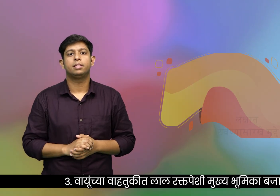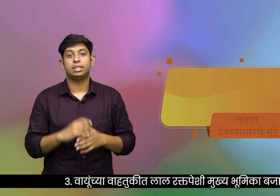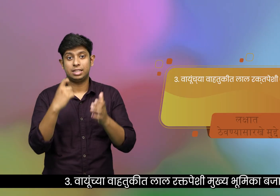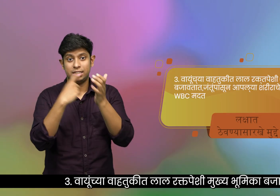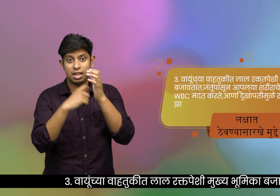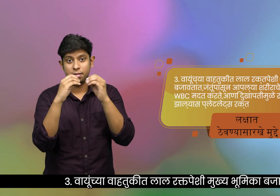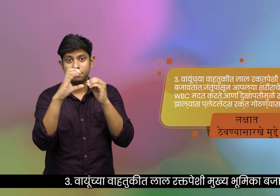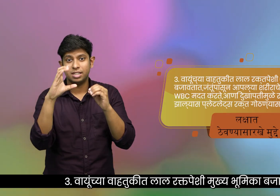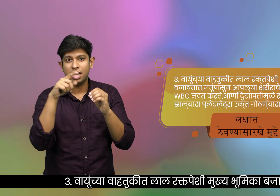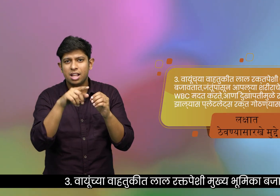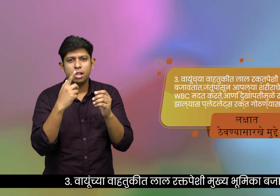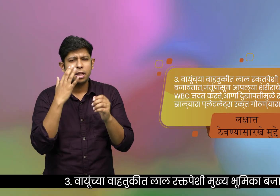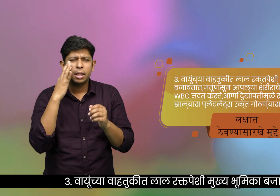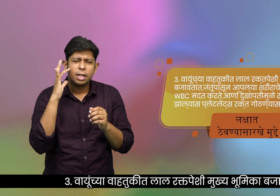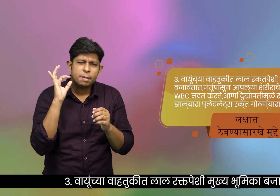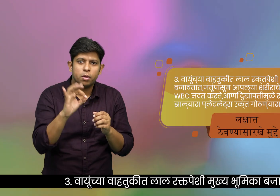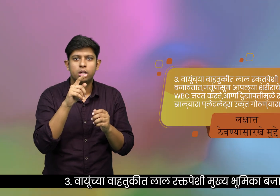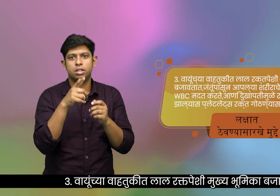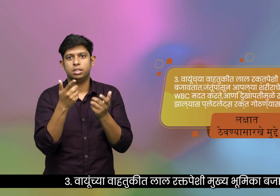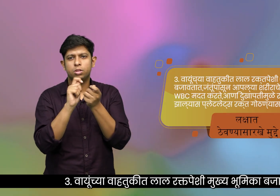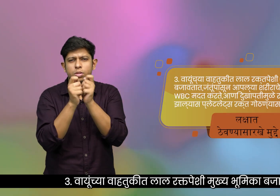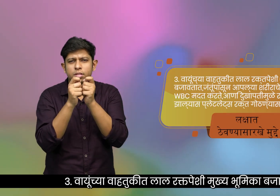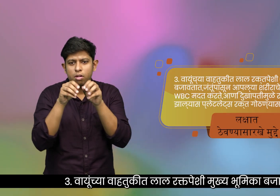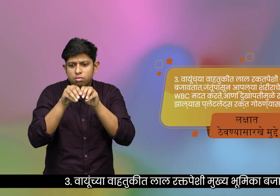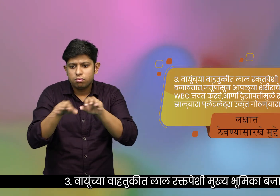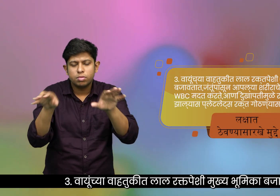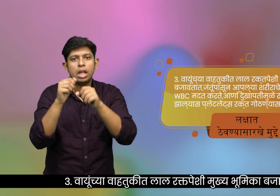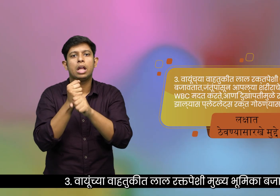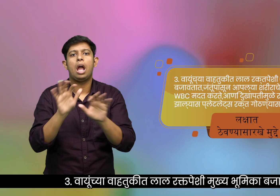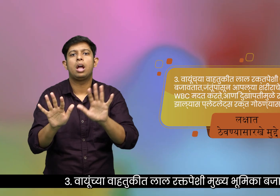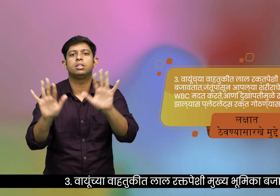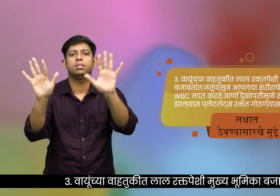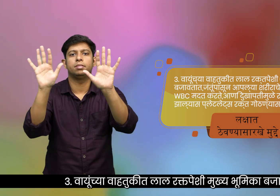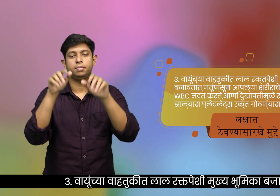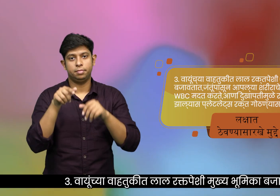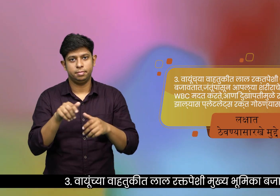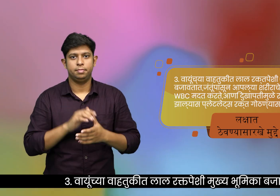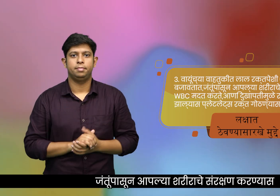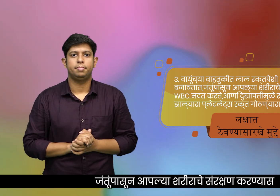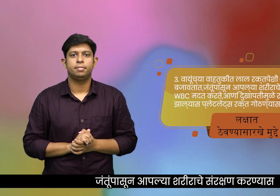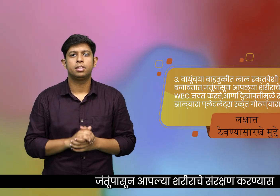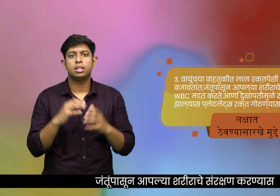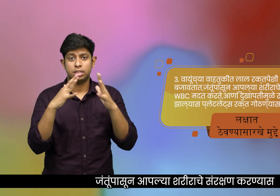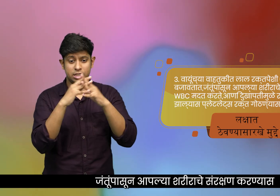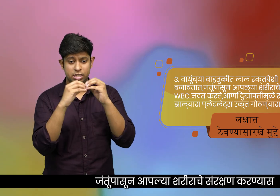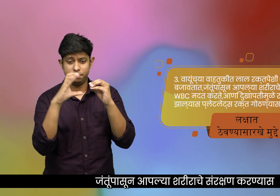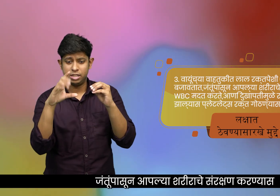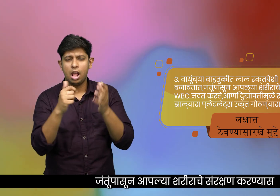तिसरा, वायूंच्या वाहतुकीत लाल रक्तपेशी मुख्य भूमिका बजावतात. जंतूपासून